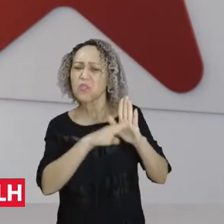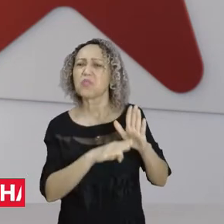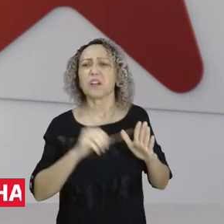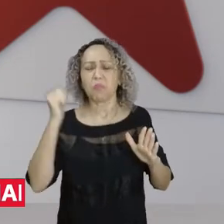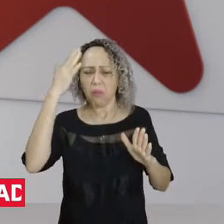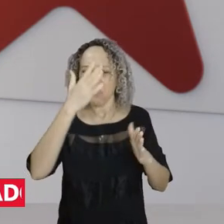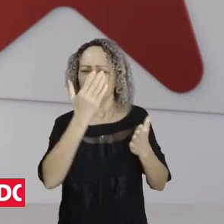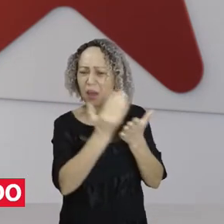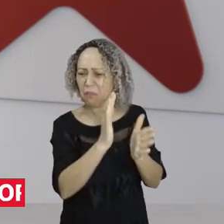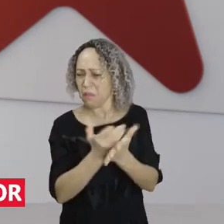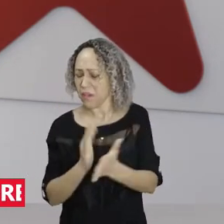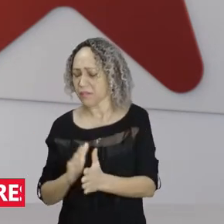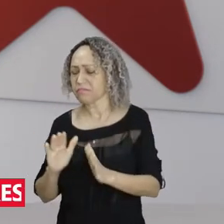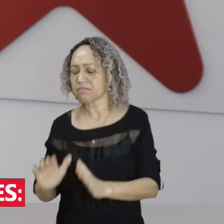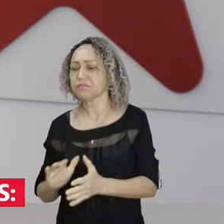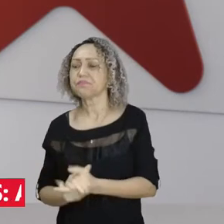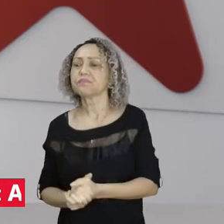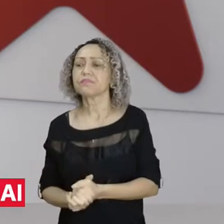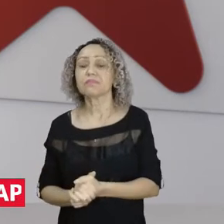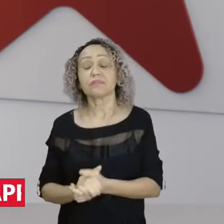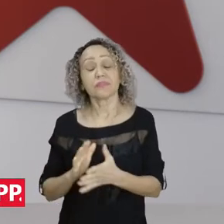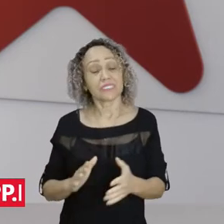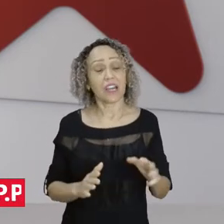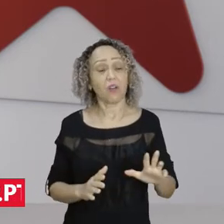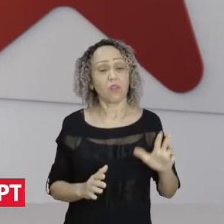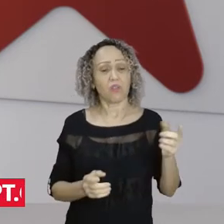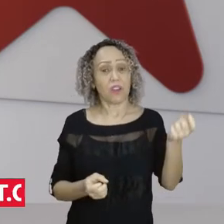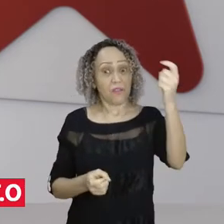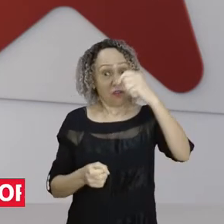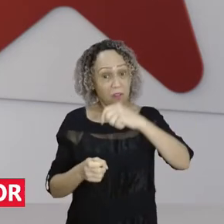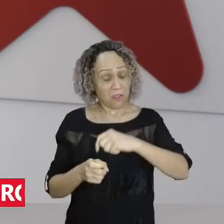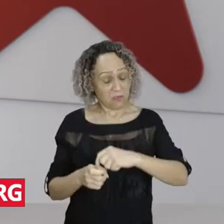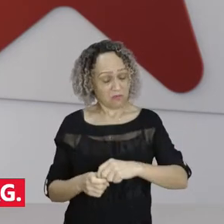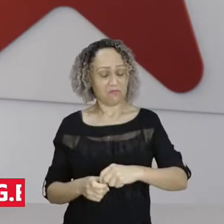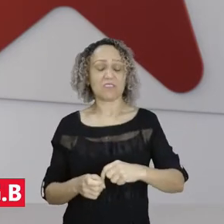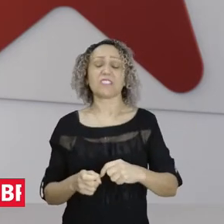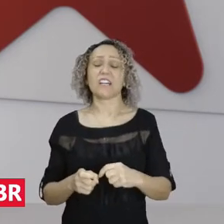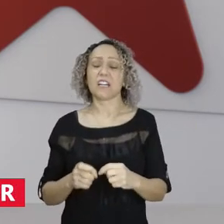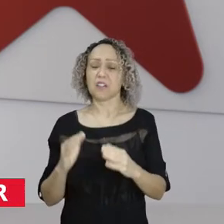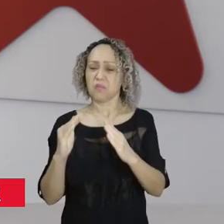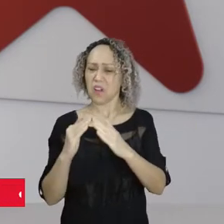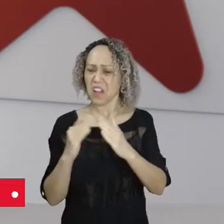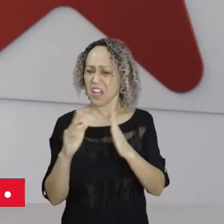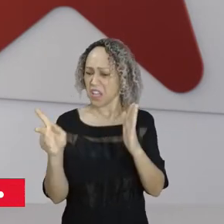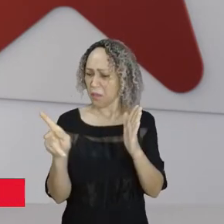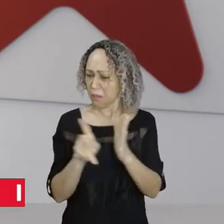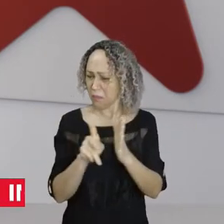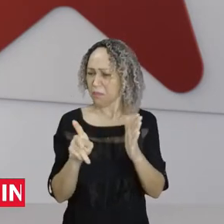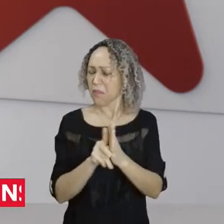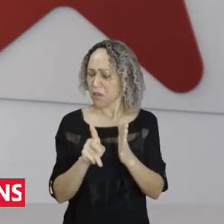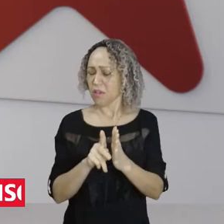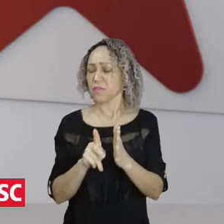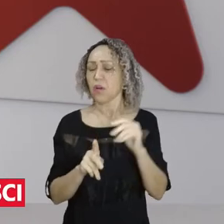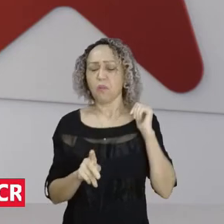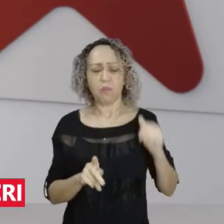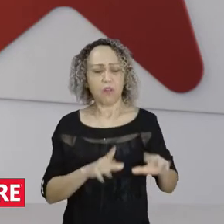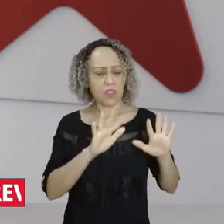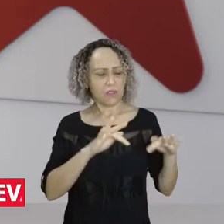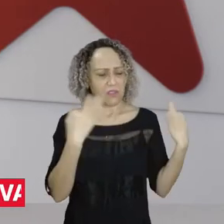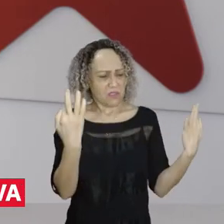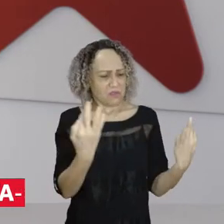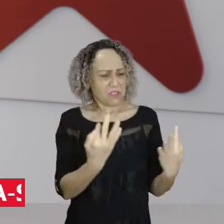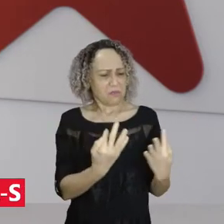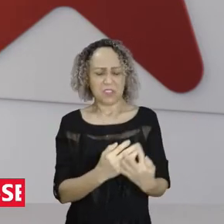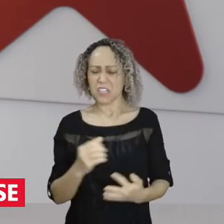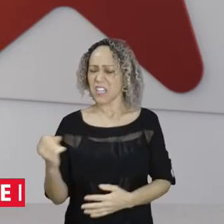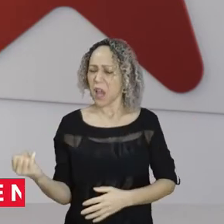e com a cor que o trabalhador quiser da casa própria. Bolsa Família mais do que necessário e urgente.